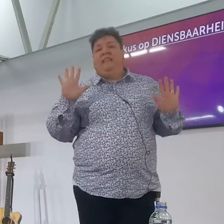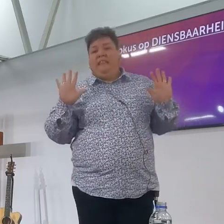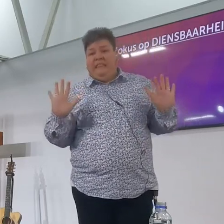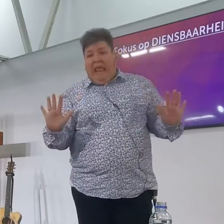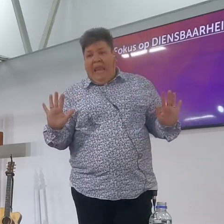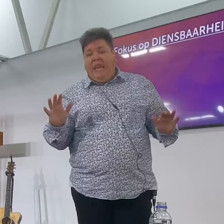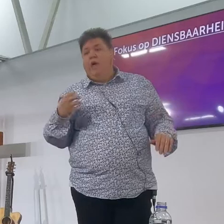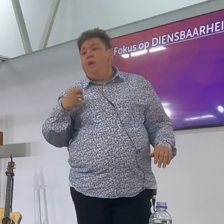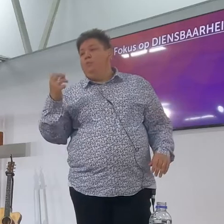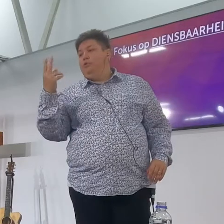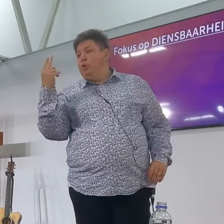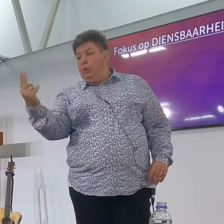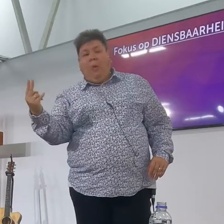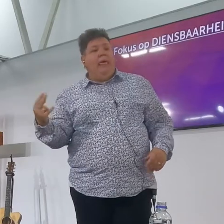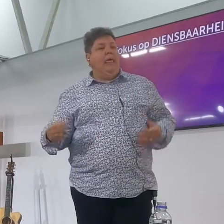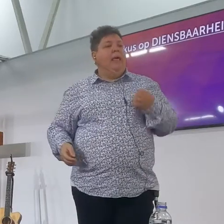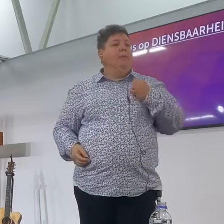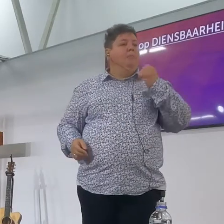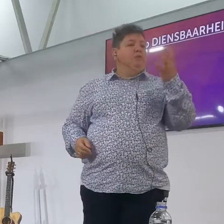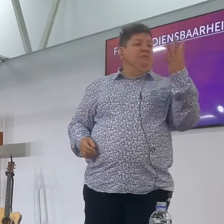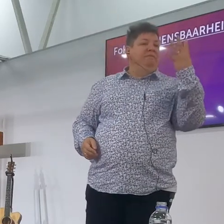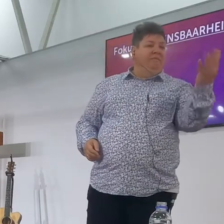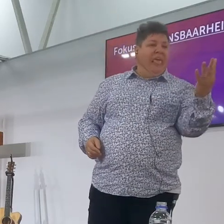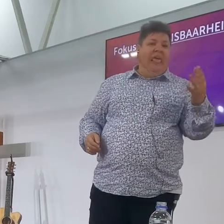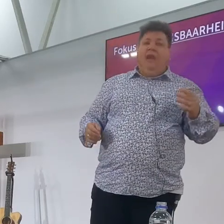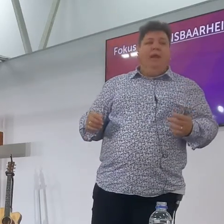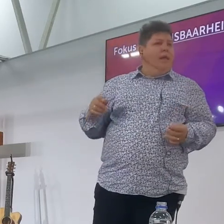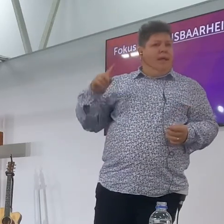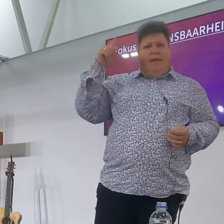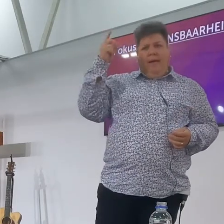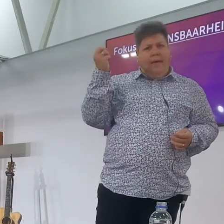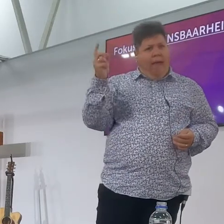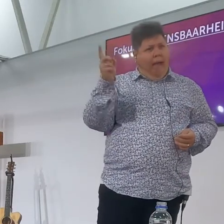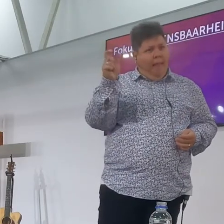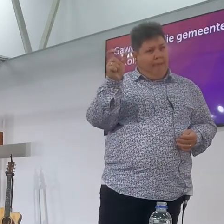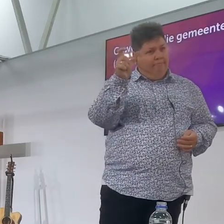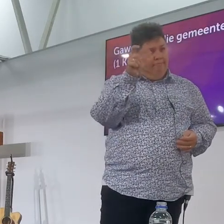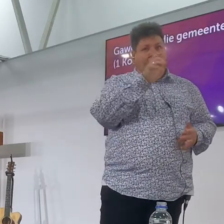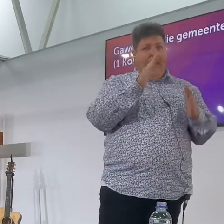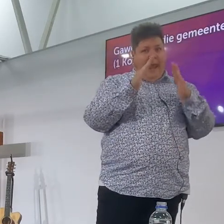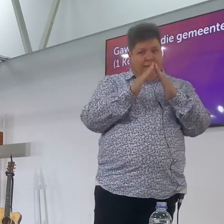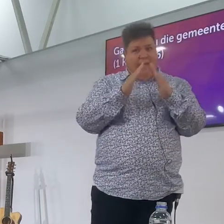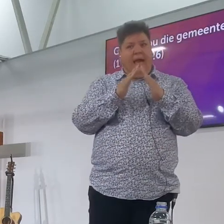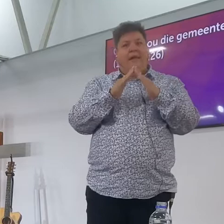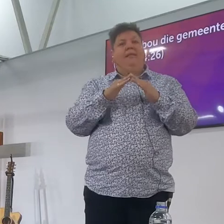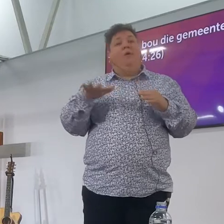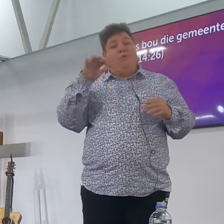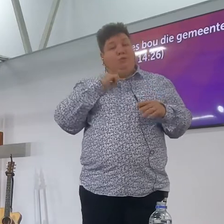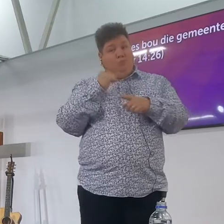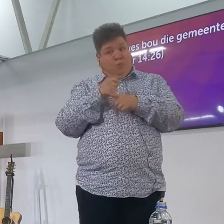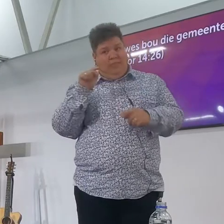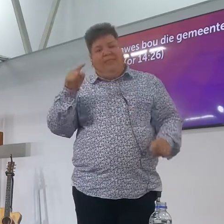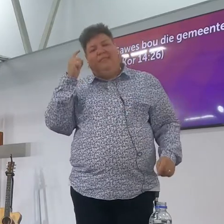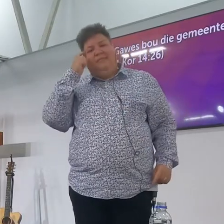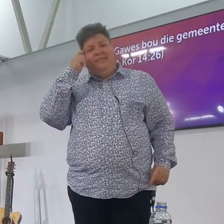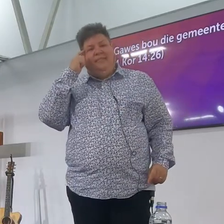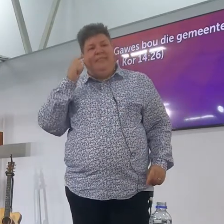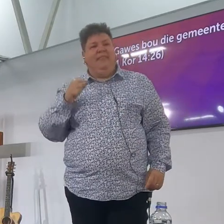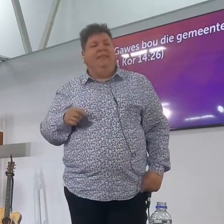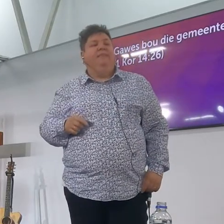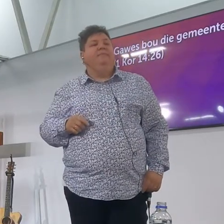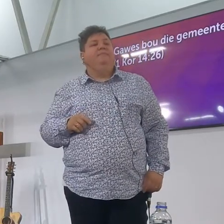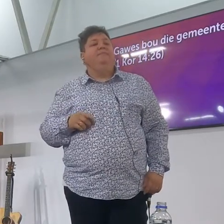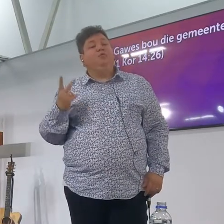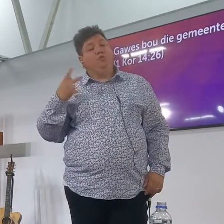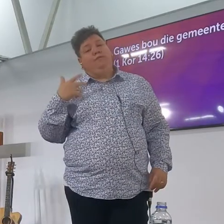plek om dit te gebruik. Nee, jy dag op vir werk, en dan gee die Heilige Gees dit vir jou. En daai is 'n belangrike ding wat ek en jy dalk moet verander. En weer eens,